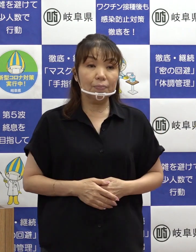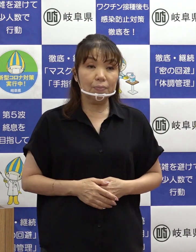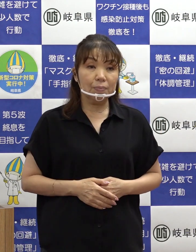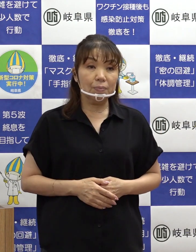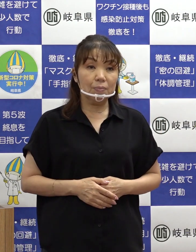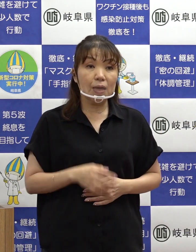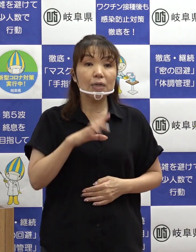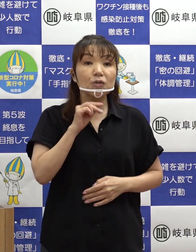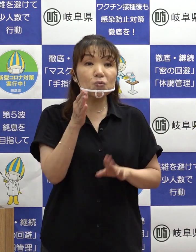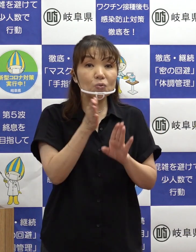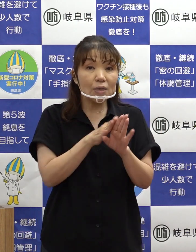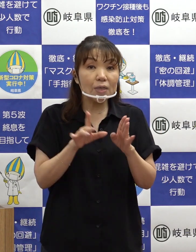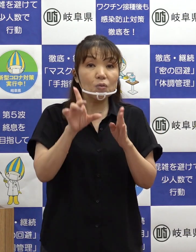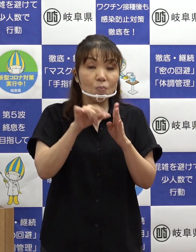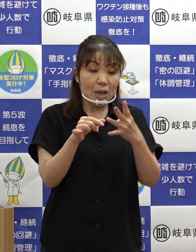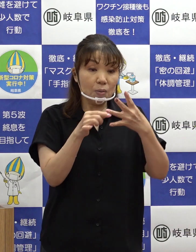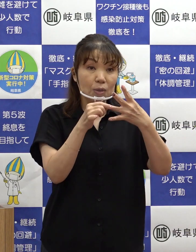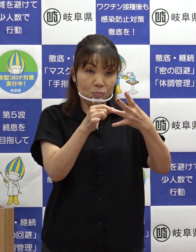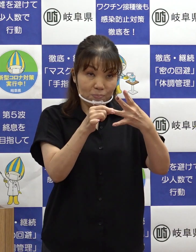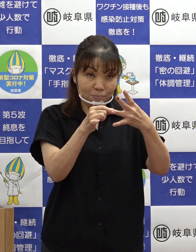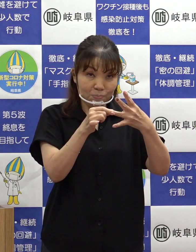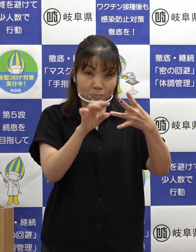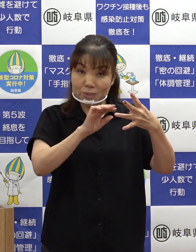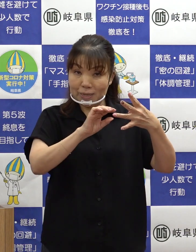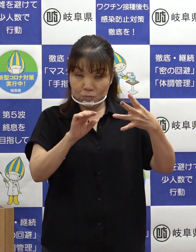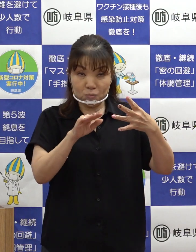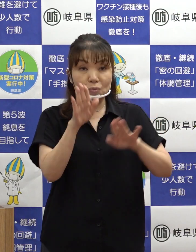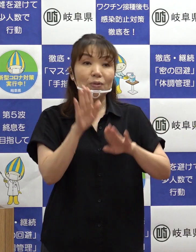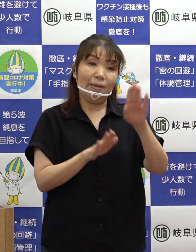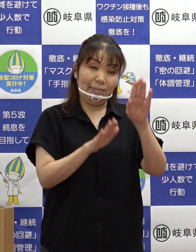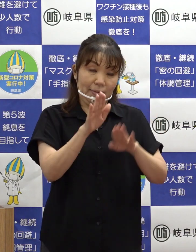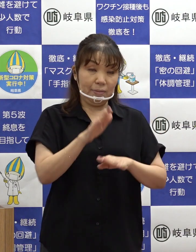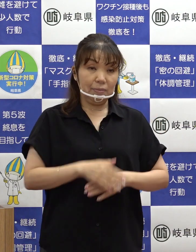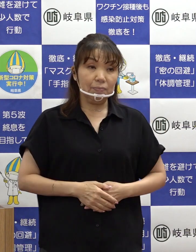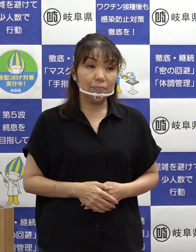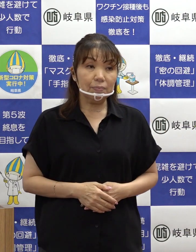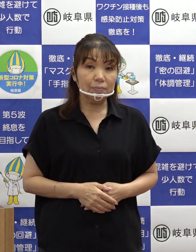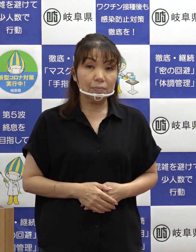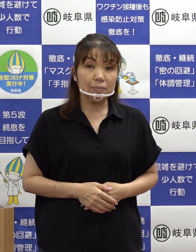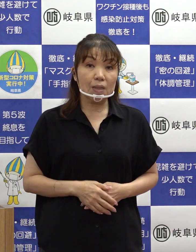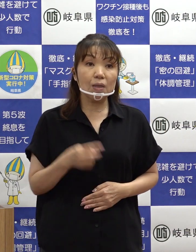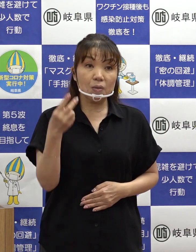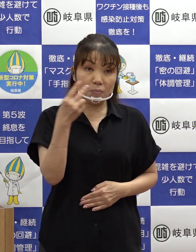ステージ2にここ数日あるということでございます。それから、